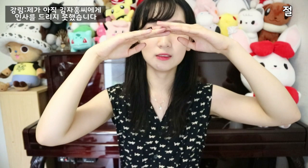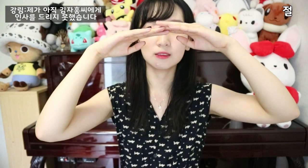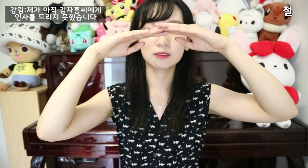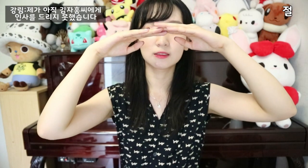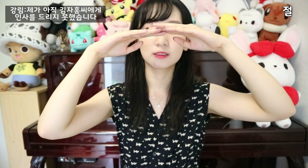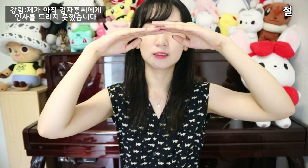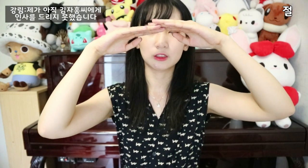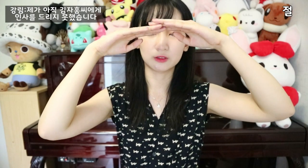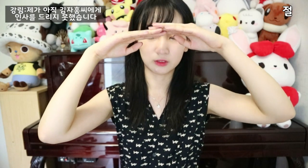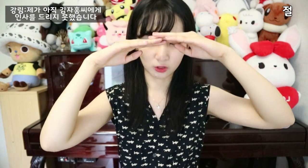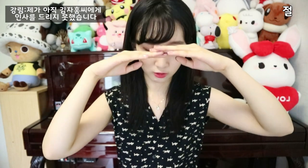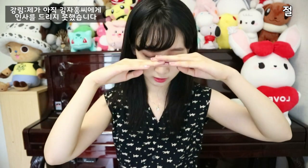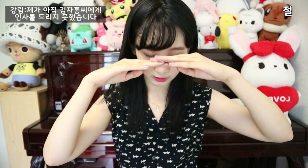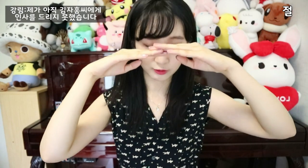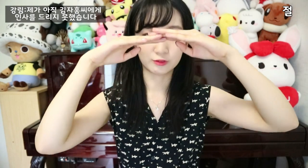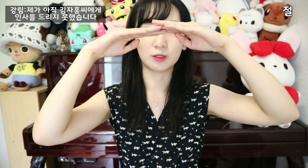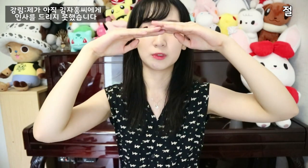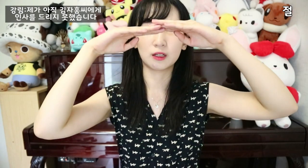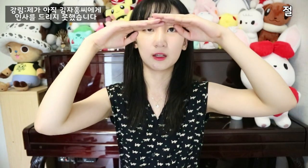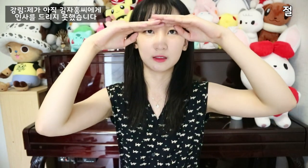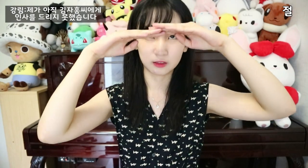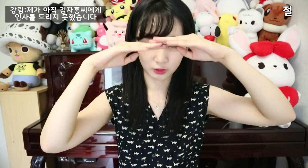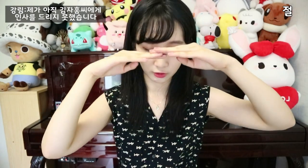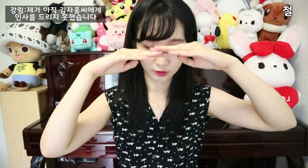인사를, 이거는 절이라는 수화입니다. 절.